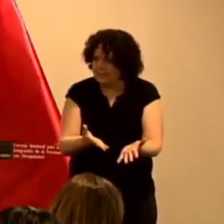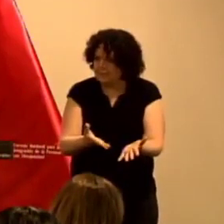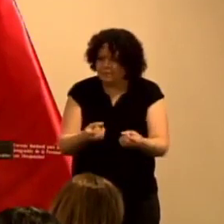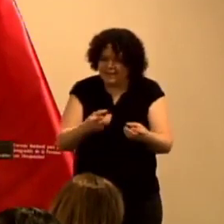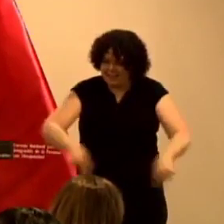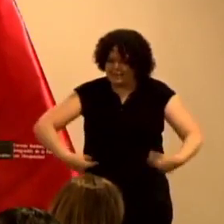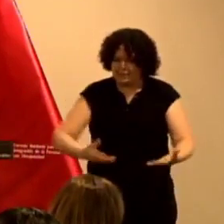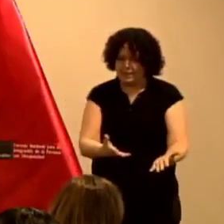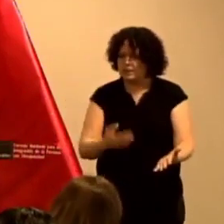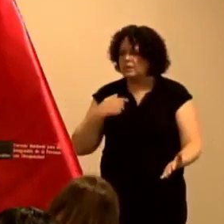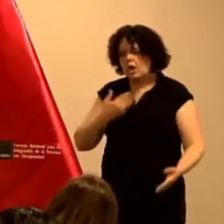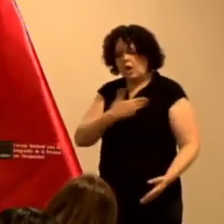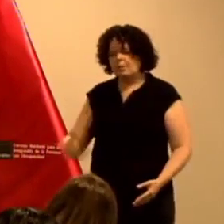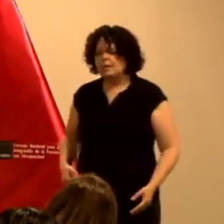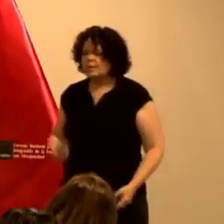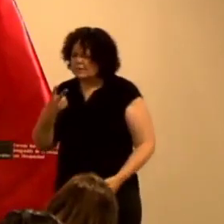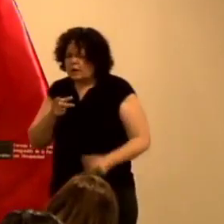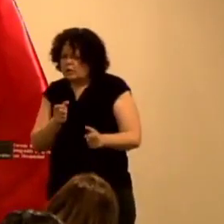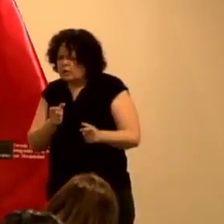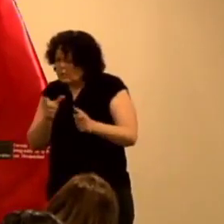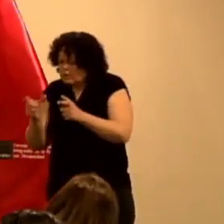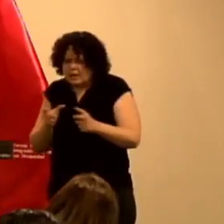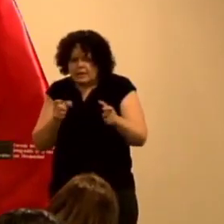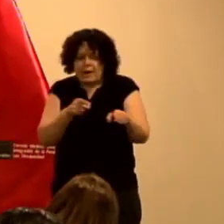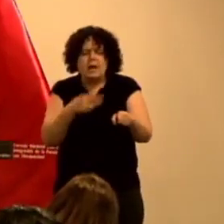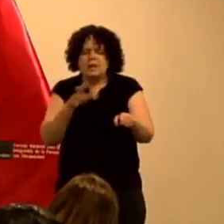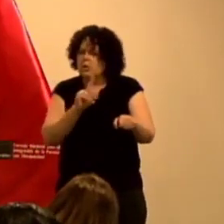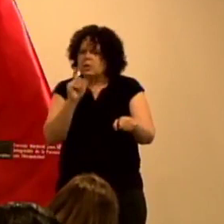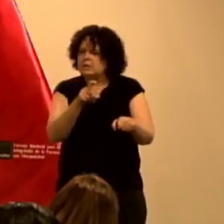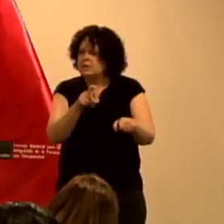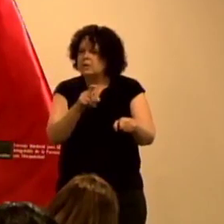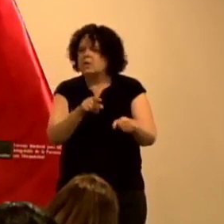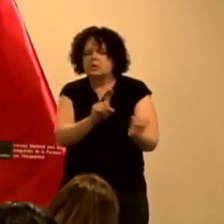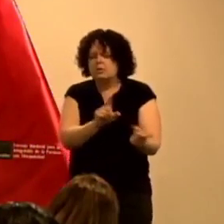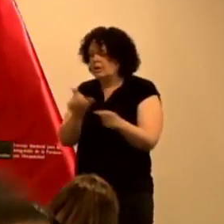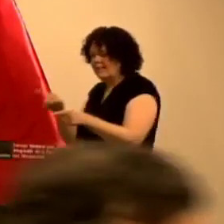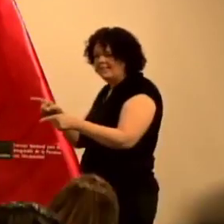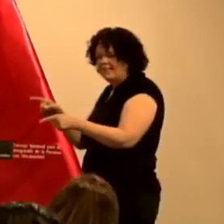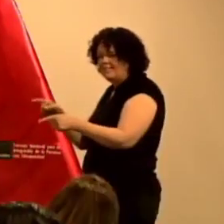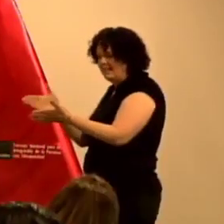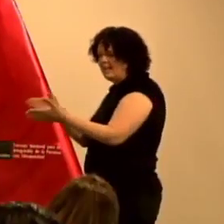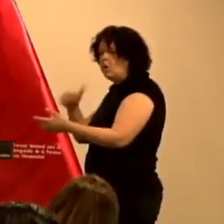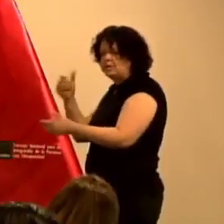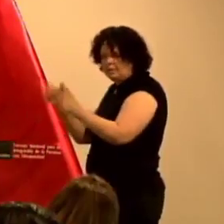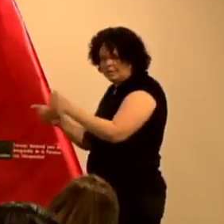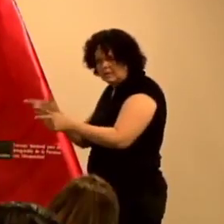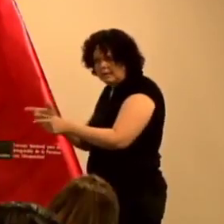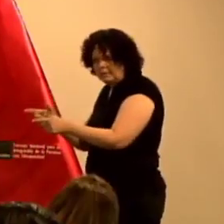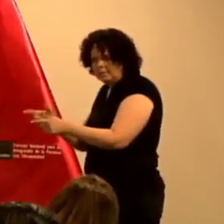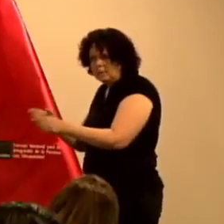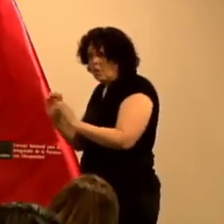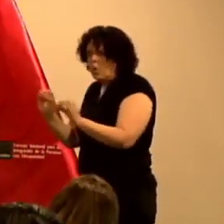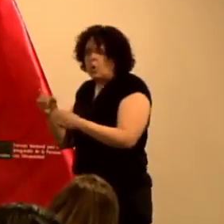ruedas adecuadas, porque no todos tenemos, pues, el mismo cuerpo, la misma contextura, el mismo tamaño, la misma necesidad. Por eso